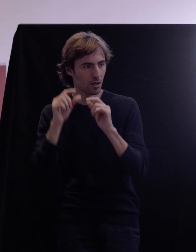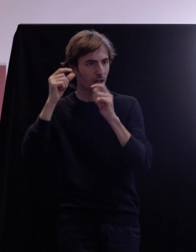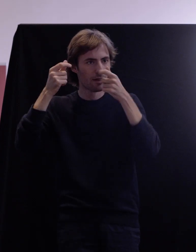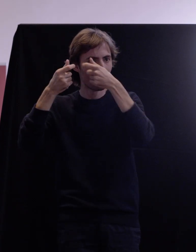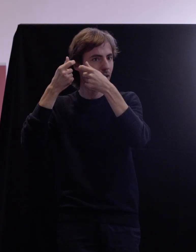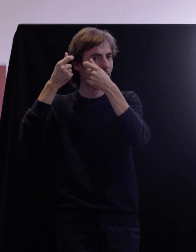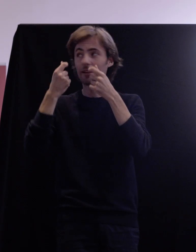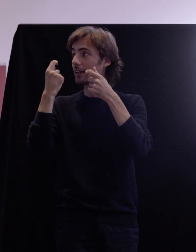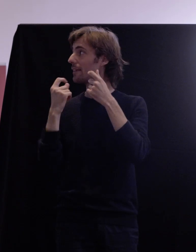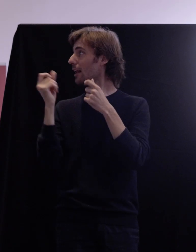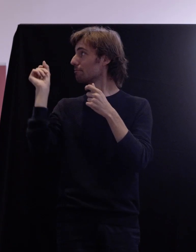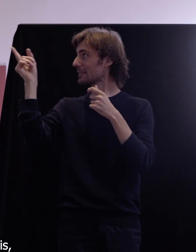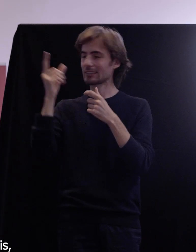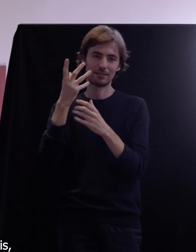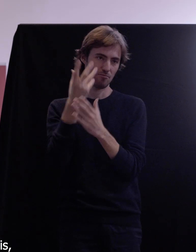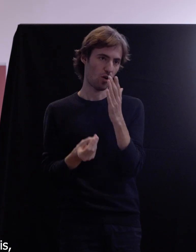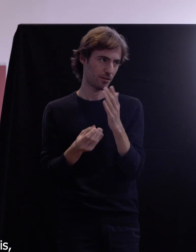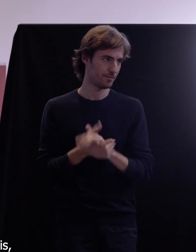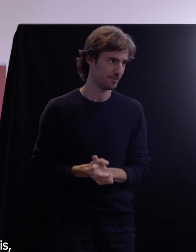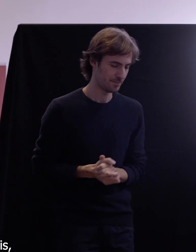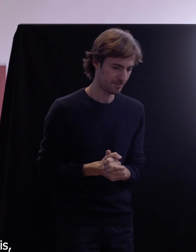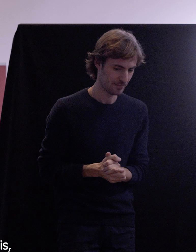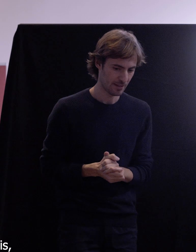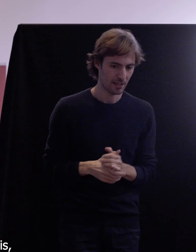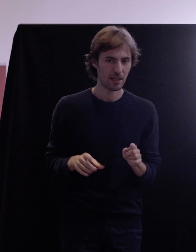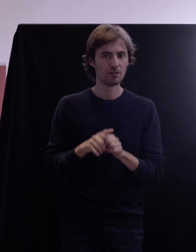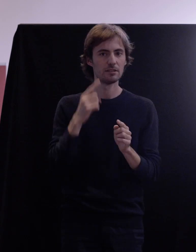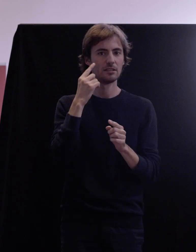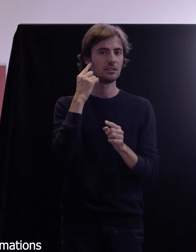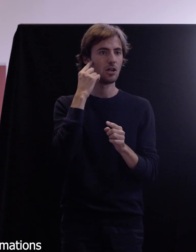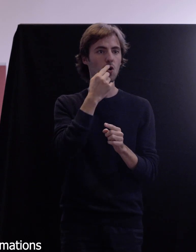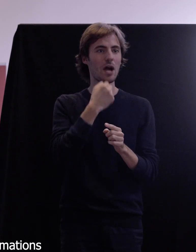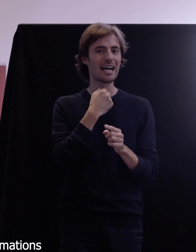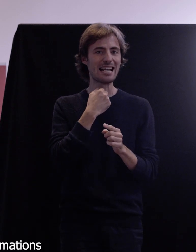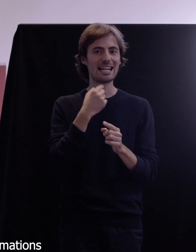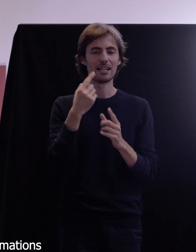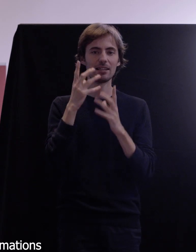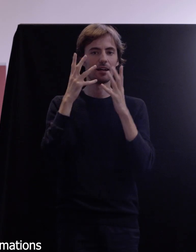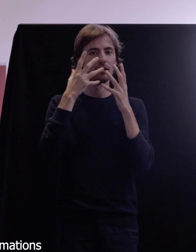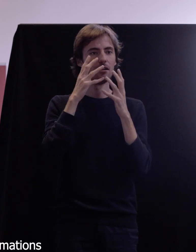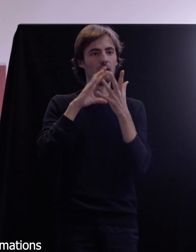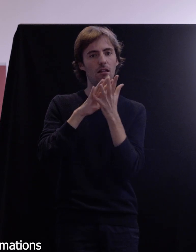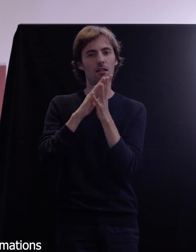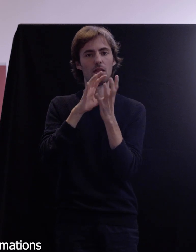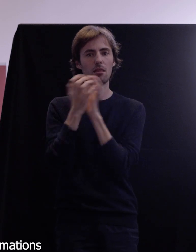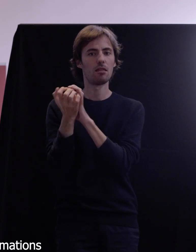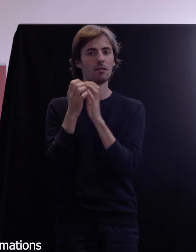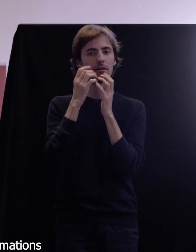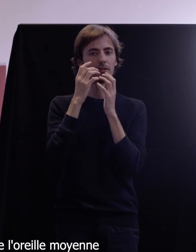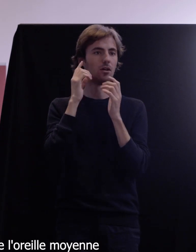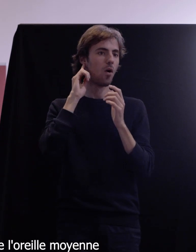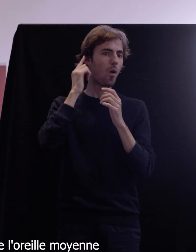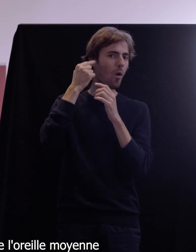particulier ce canal-là. Et puis, ils ont aussi, d'un point de vue ORL, des malformations de tous les compartiments